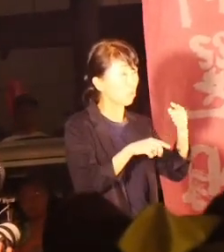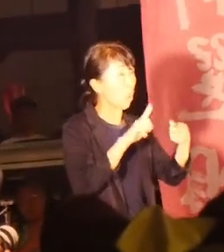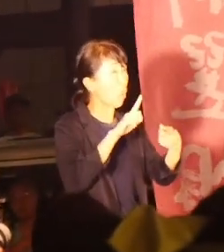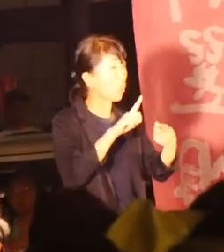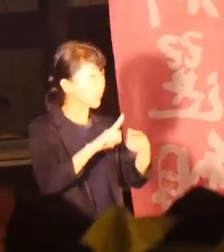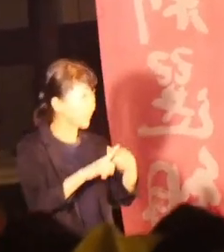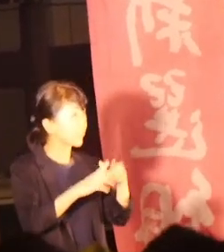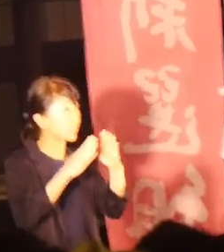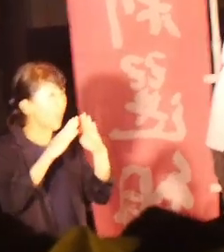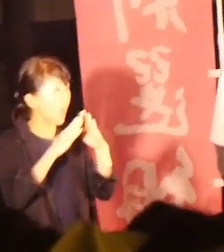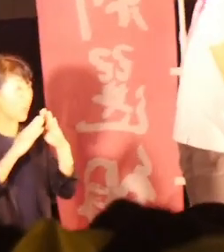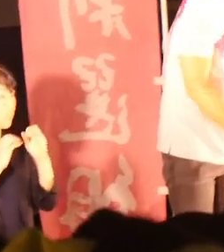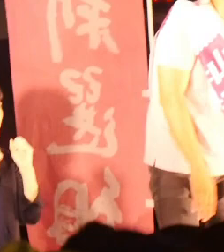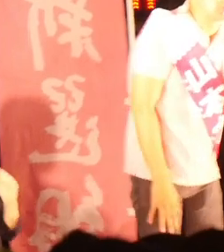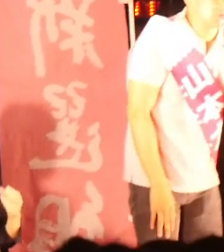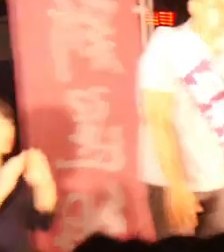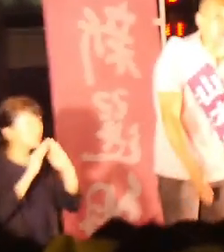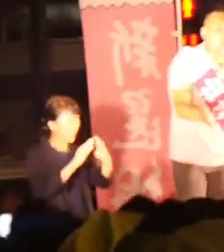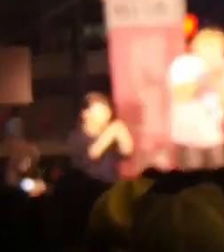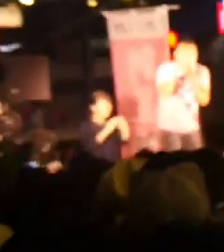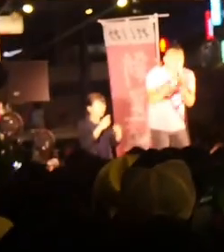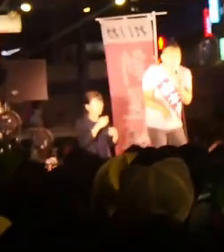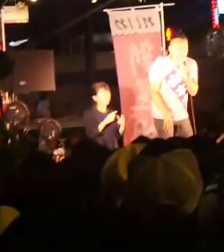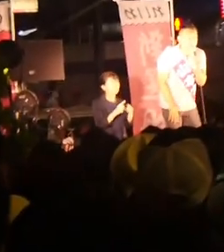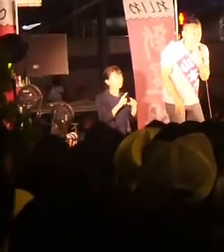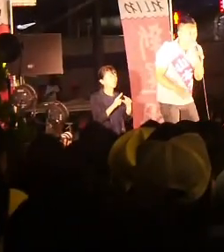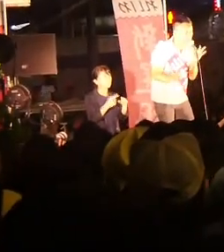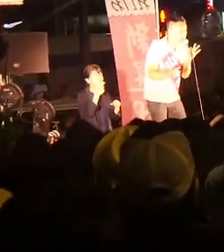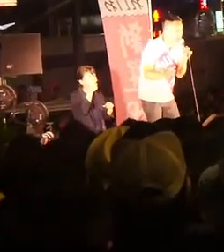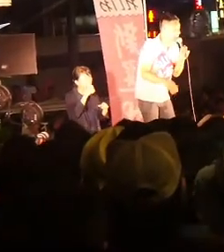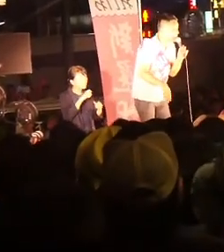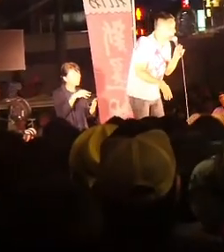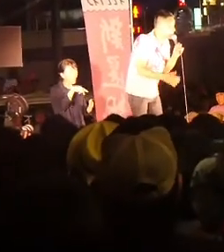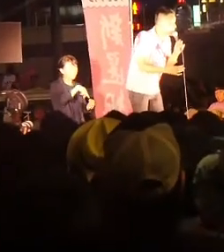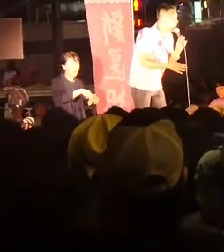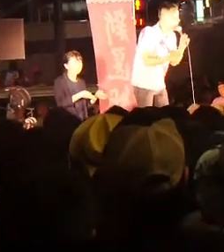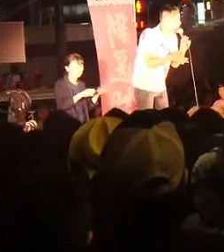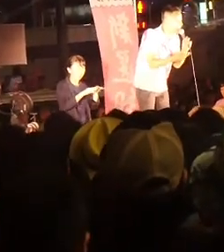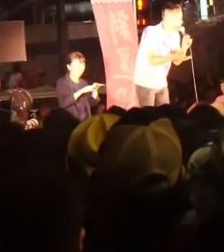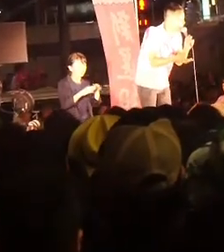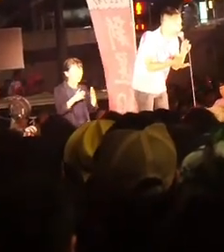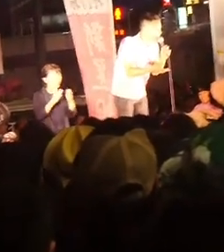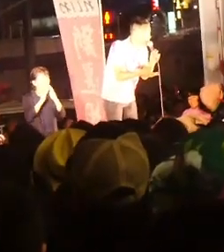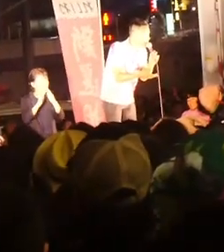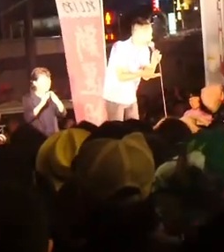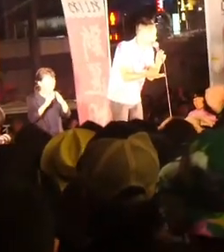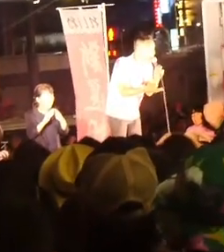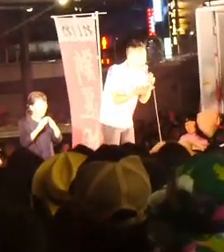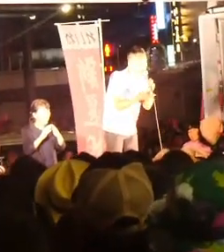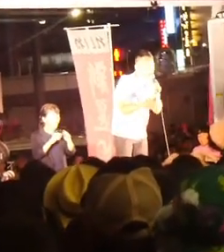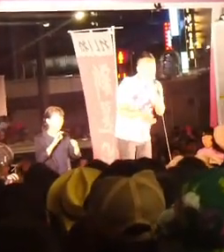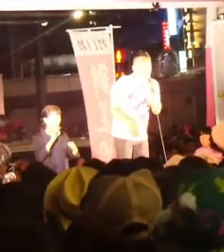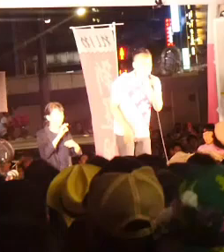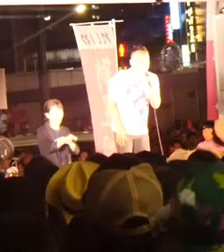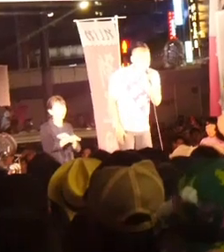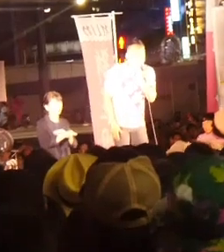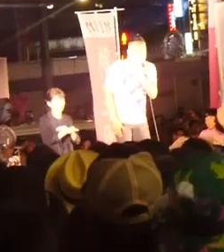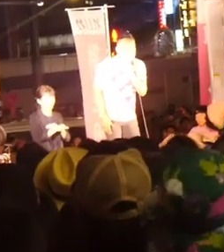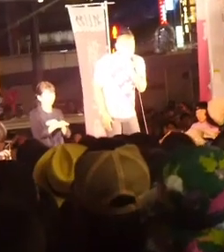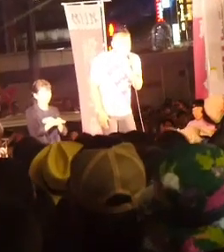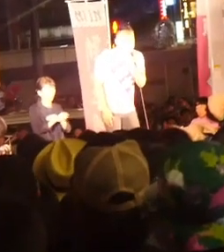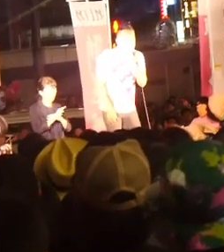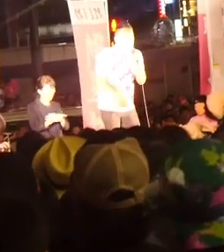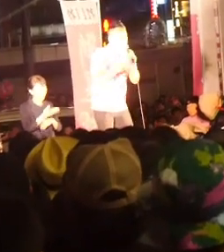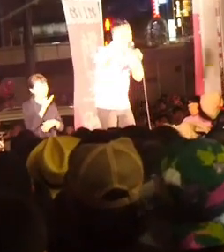宅として中古マンション、中古の一軒家、そういったものを買い上げる、これ重要だと思ってます